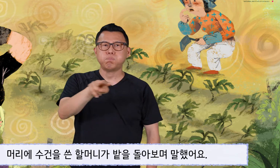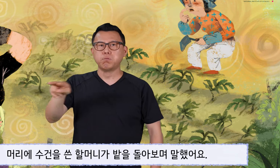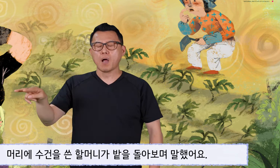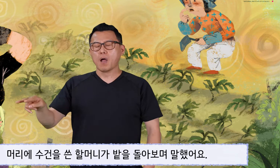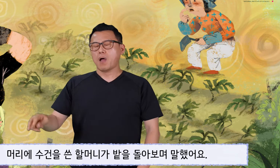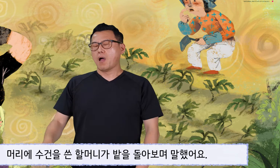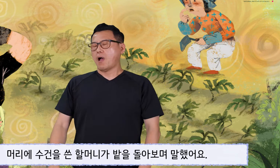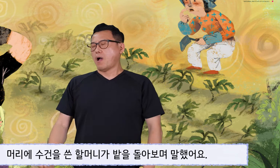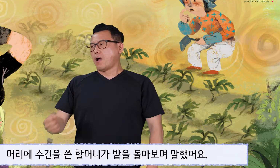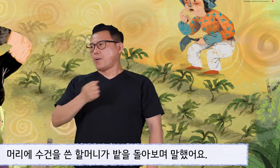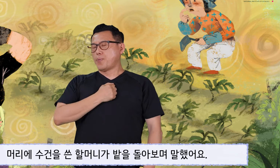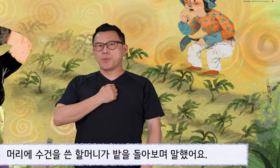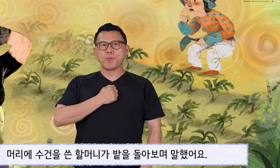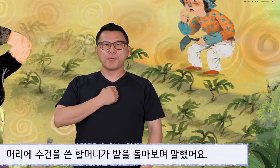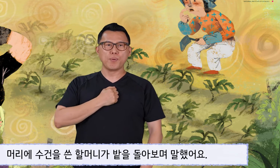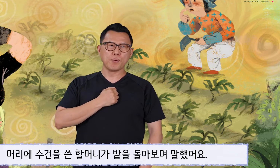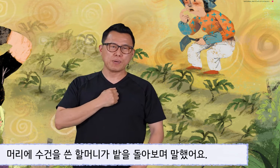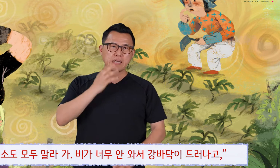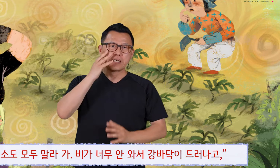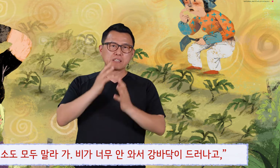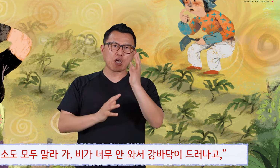말했어요.